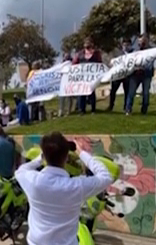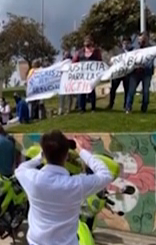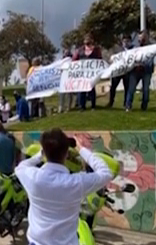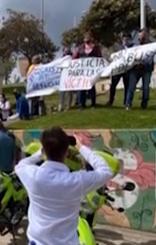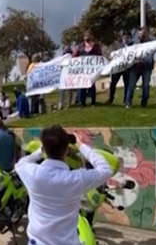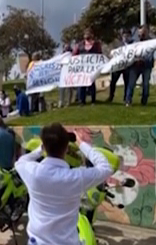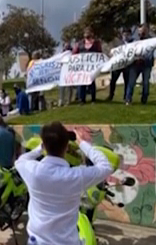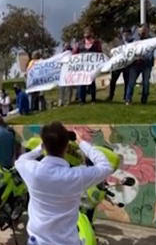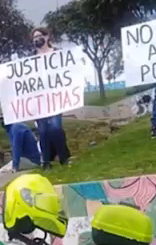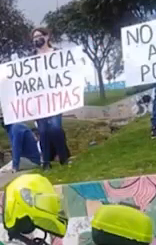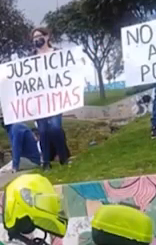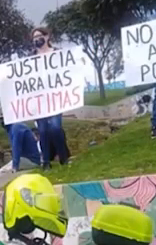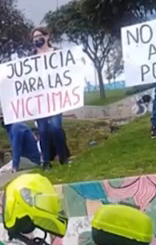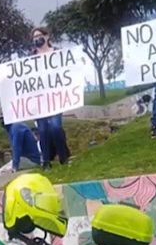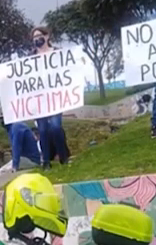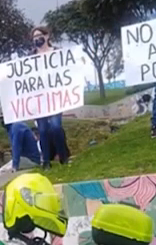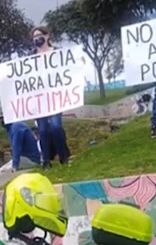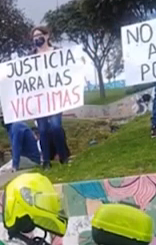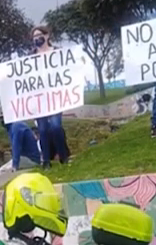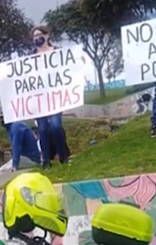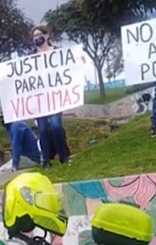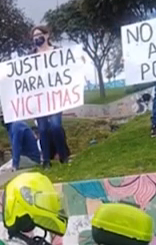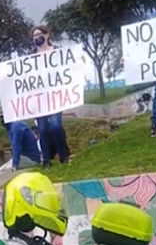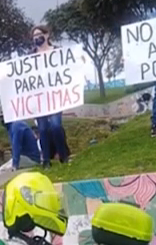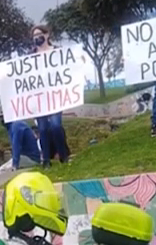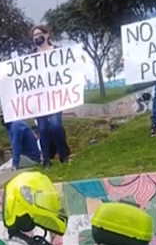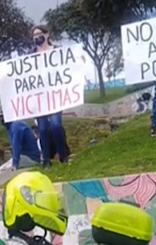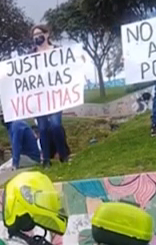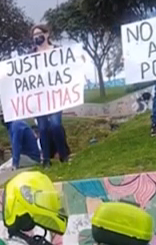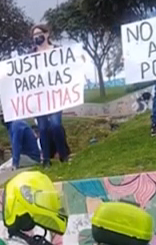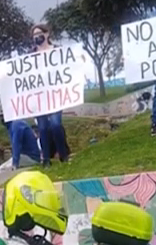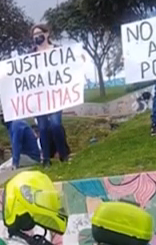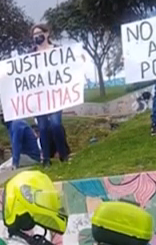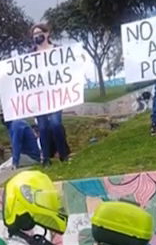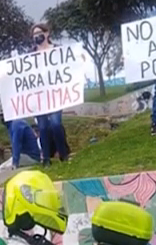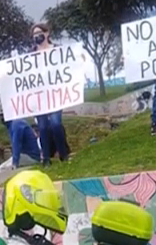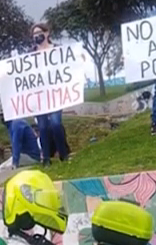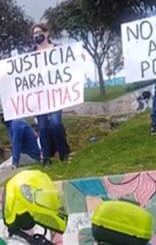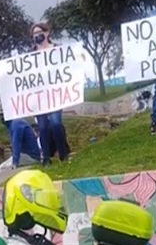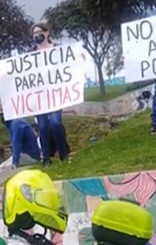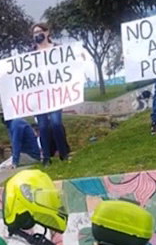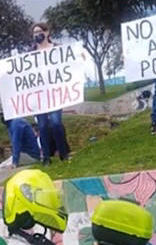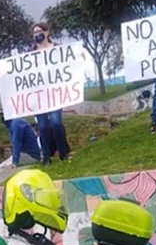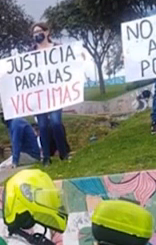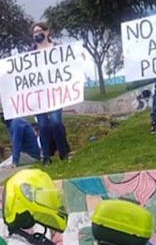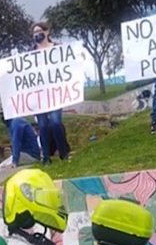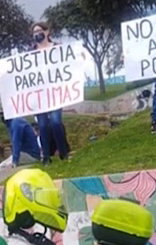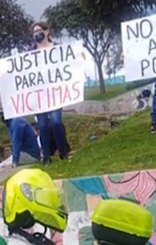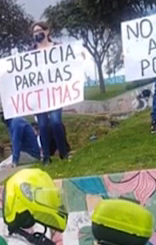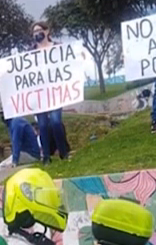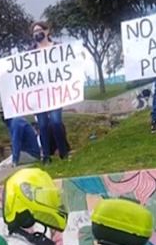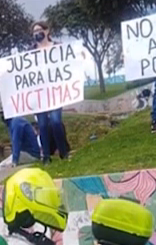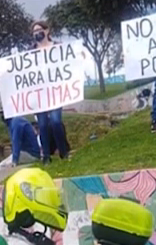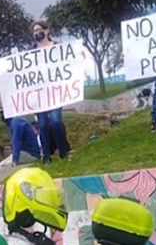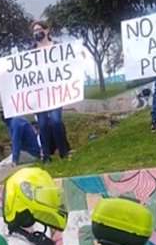que hacen parte de la zona junto con la policía los registros fotográficos de este evento evidencian el buen estado en el que